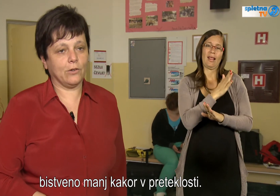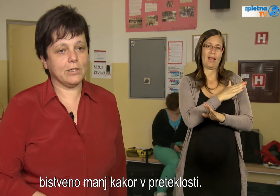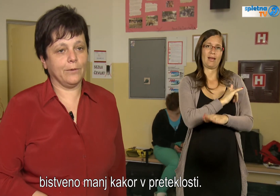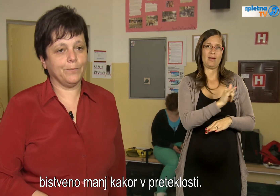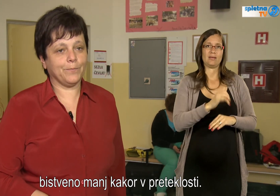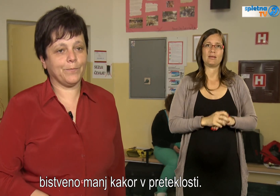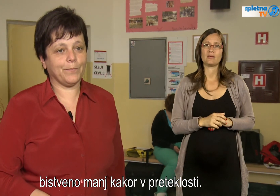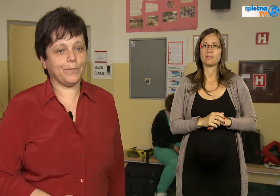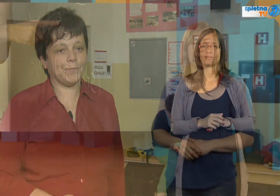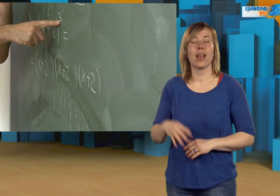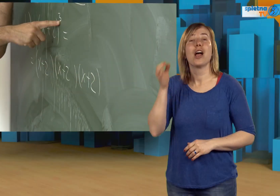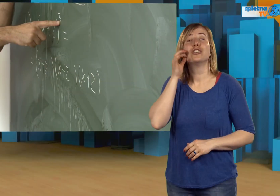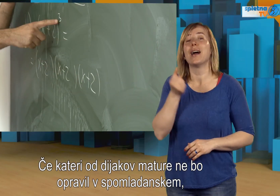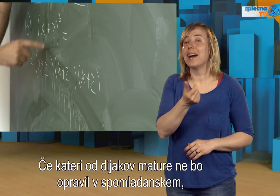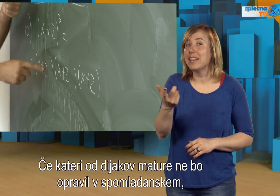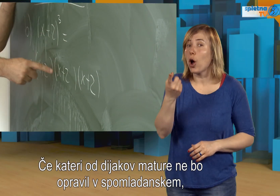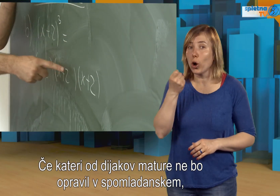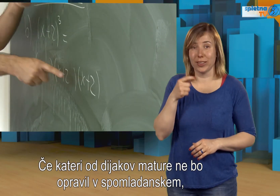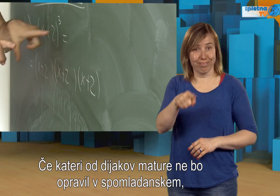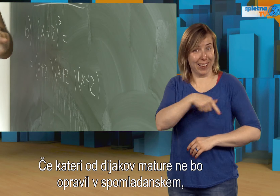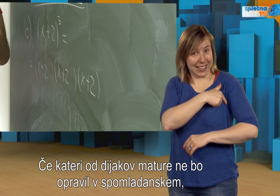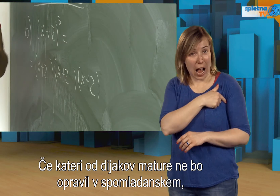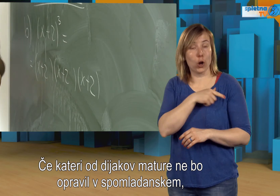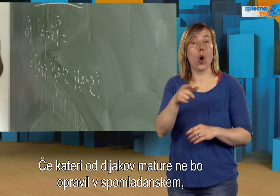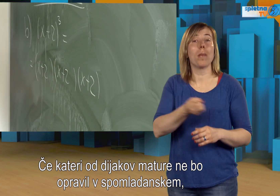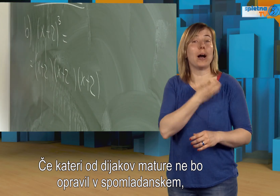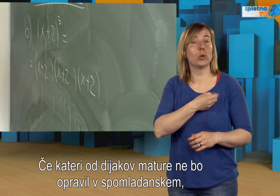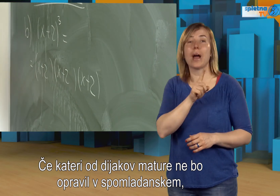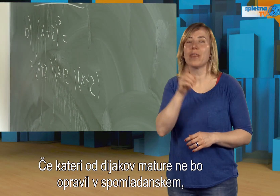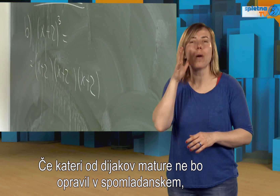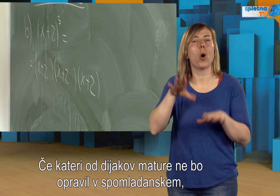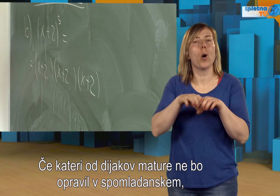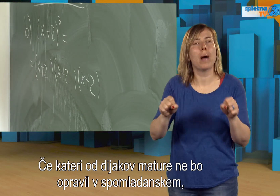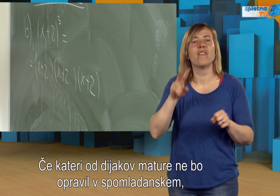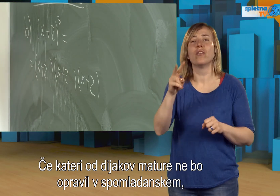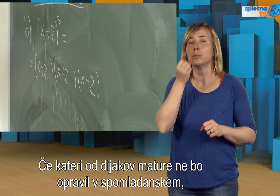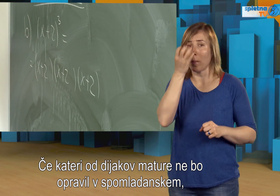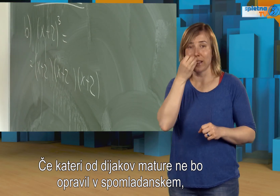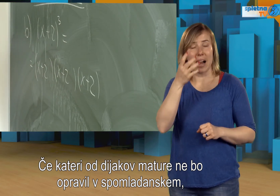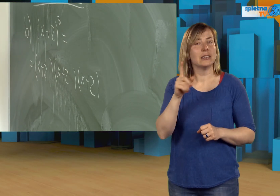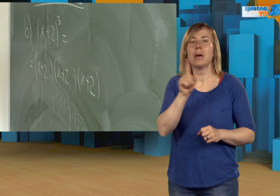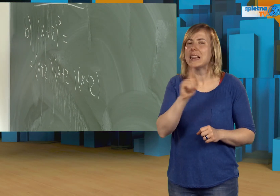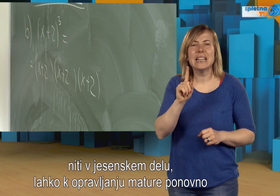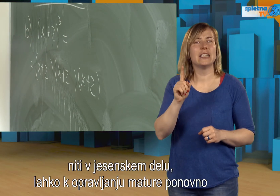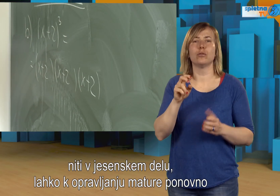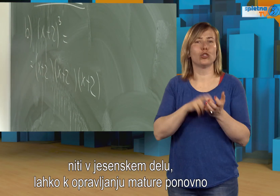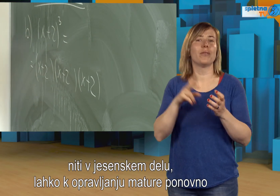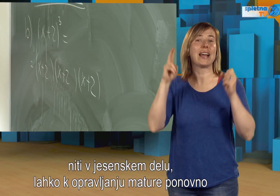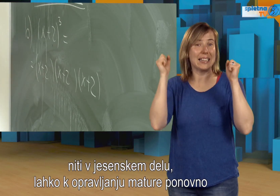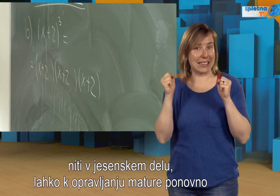preteklosti. Če kateri od dijakov mature ne bo opravil v spomladanskem niti jesenskem delu, lahko k opravljanju